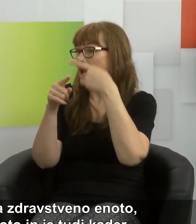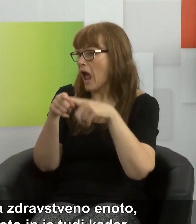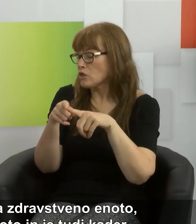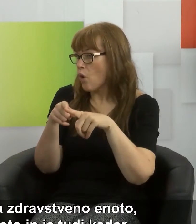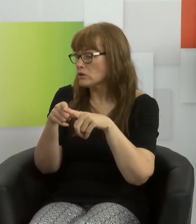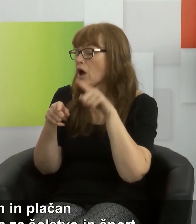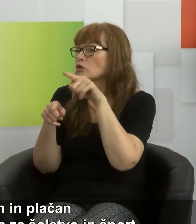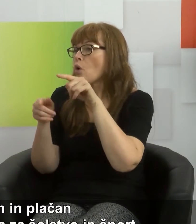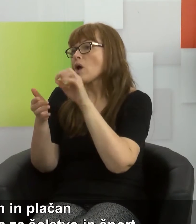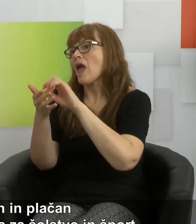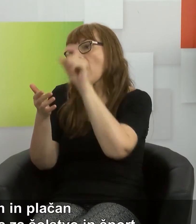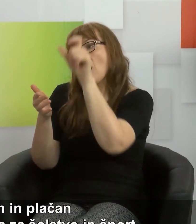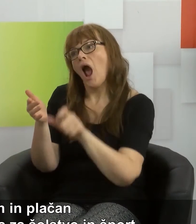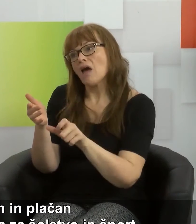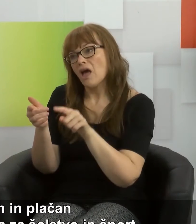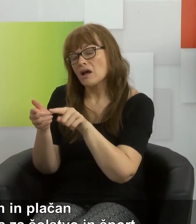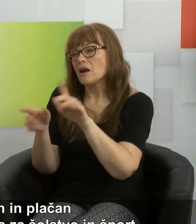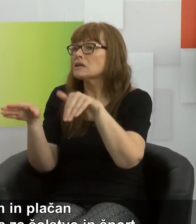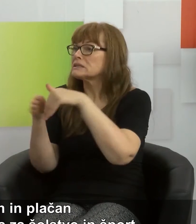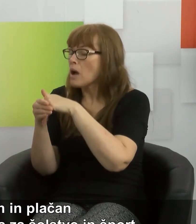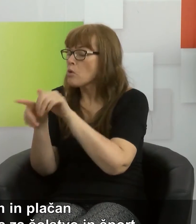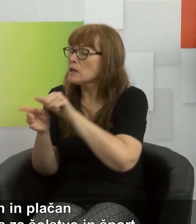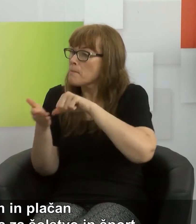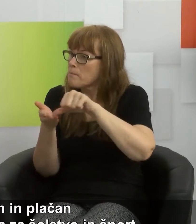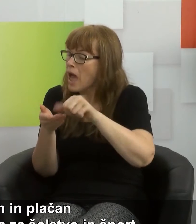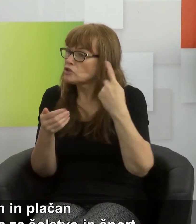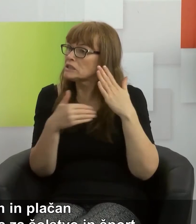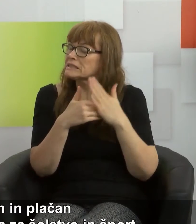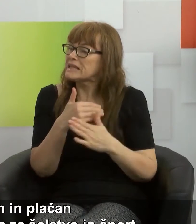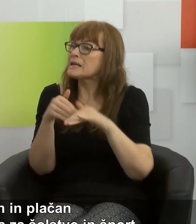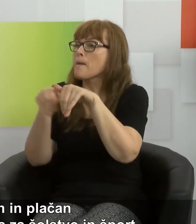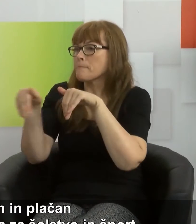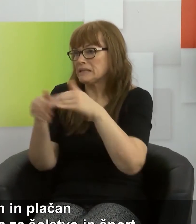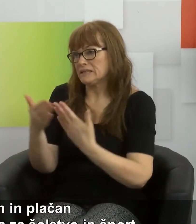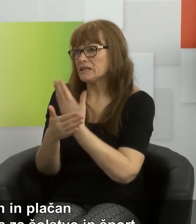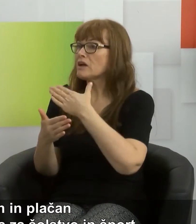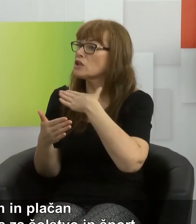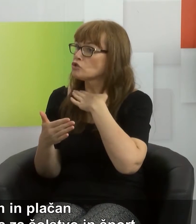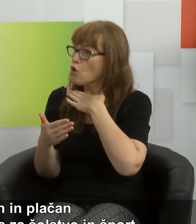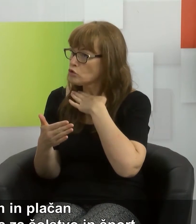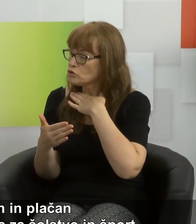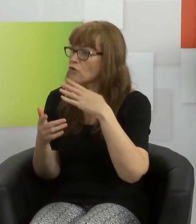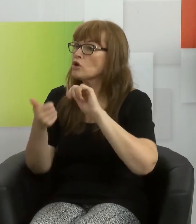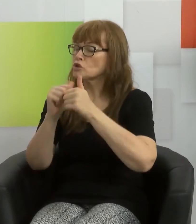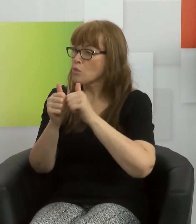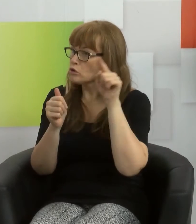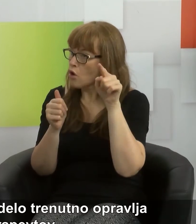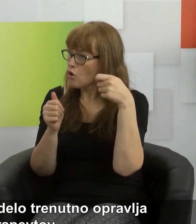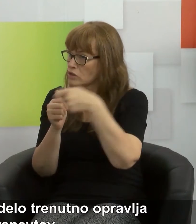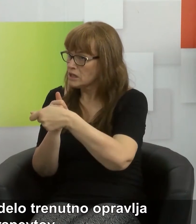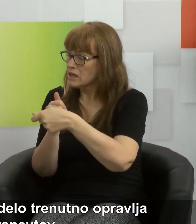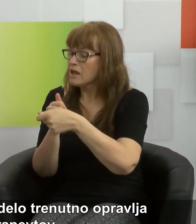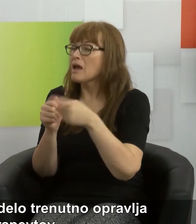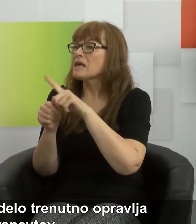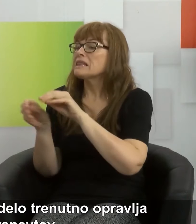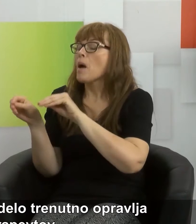tudi kader, ki je zaposlen in plačan tudi strani Ministrstva za šolstvo in šport. In